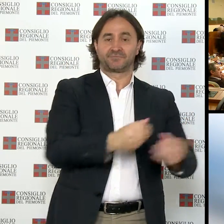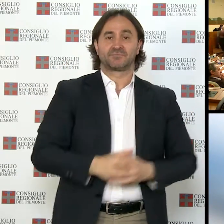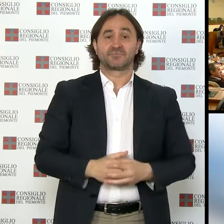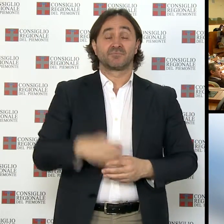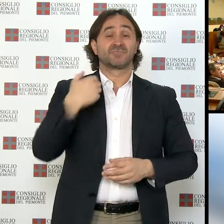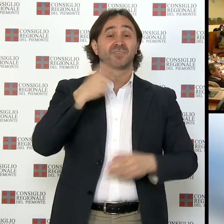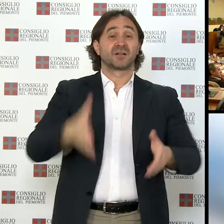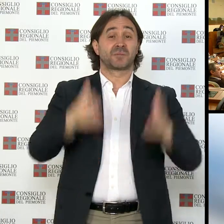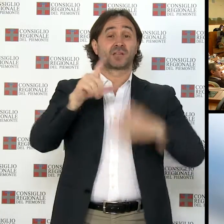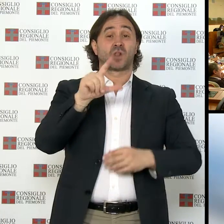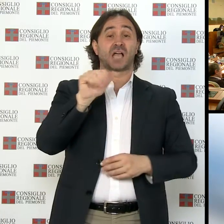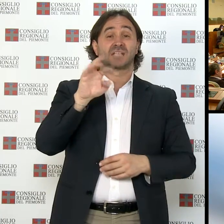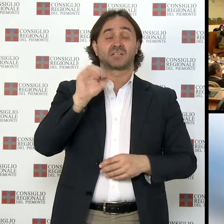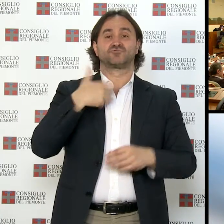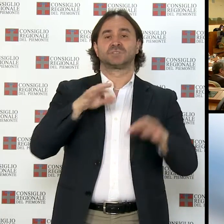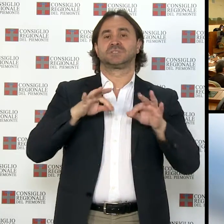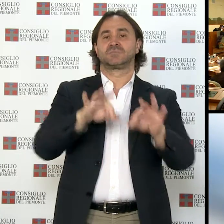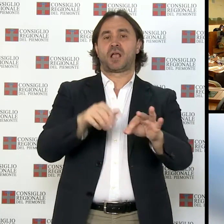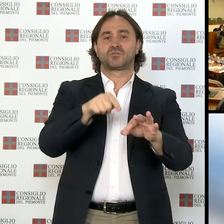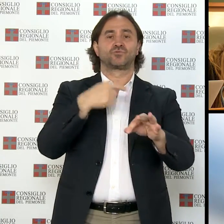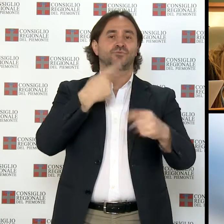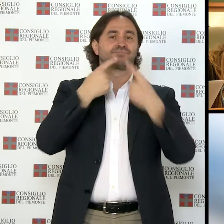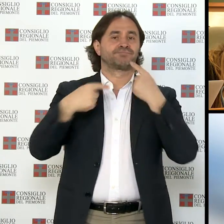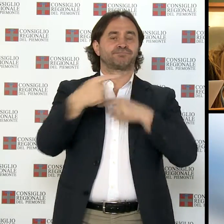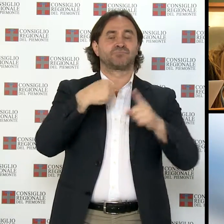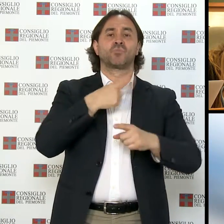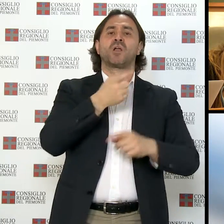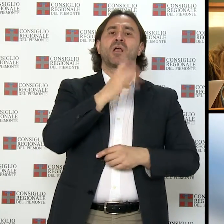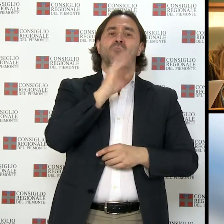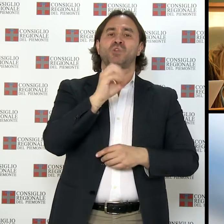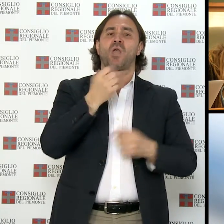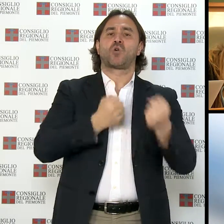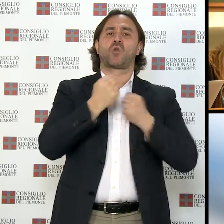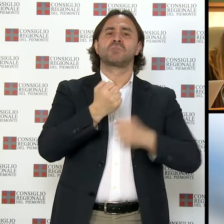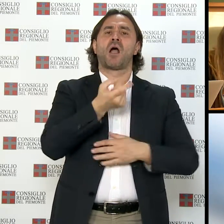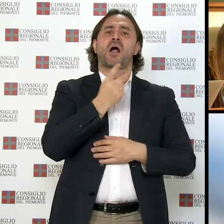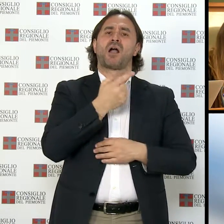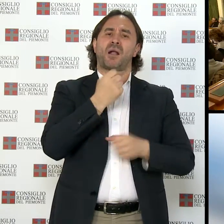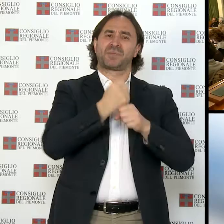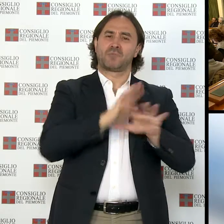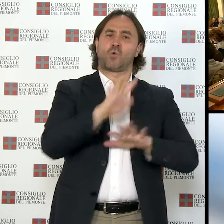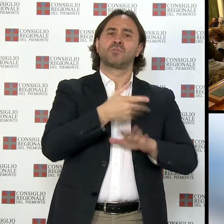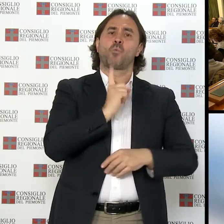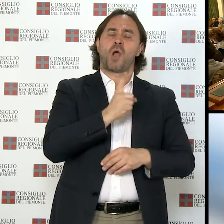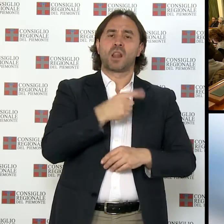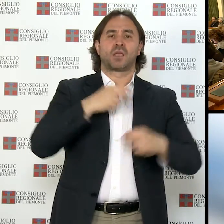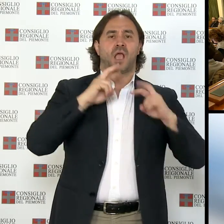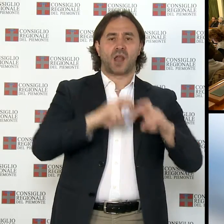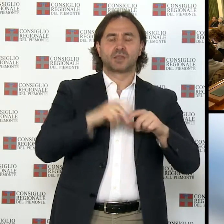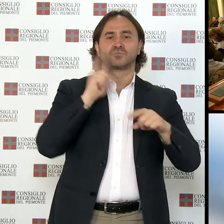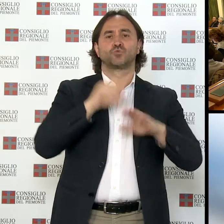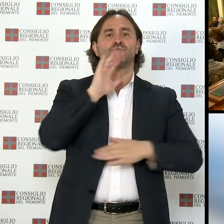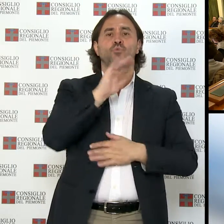a Palazzo Lascaris in un seminario dal titolo «Quale bioeconomia per il Piemonte? Analisi e prospettive», con le testimonianze di